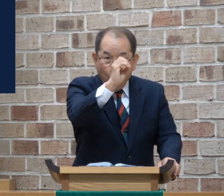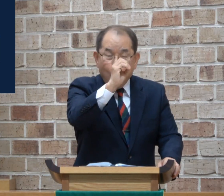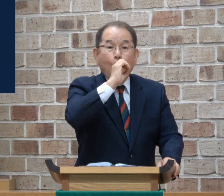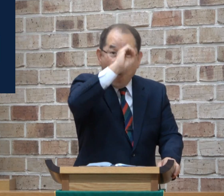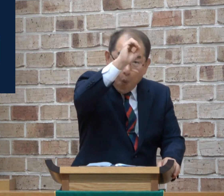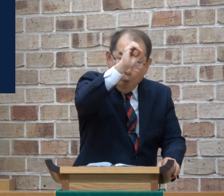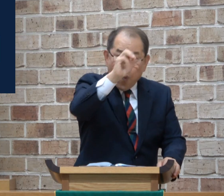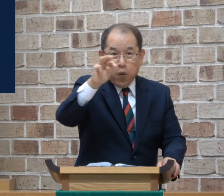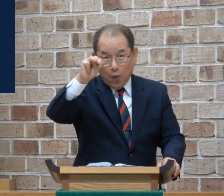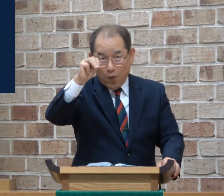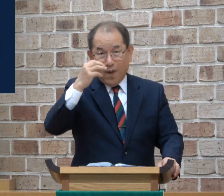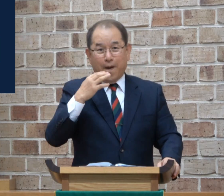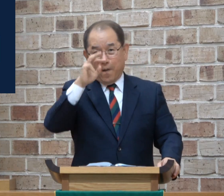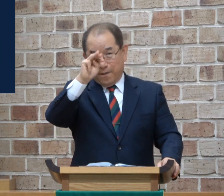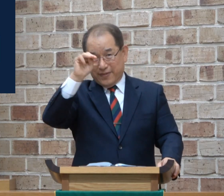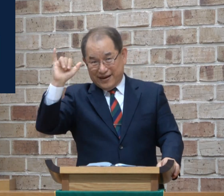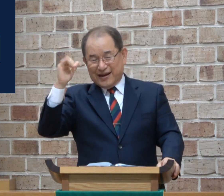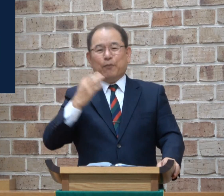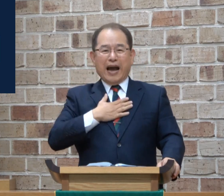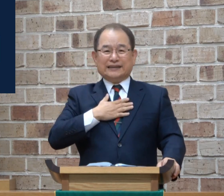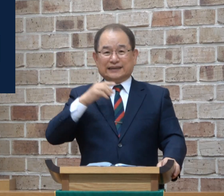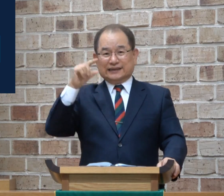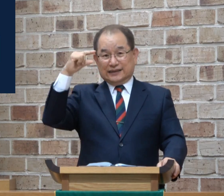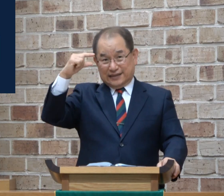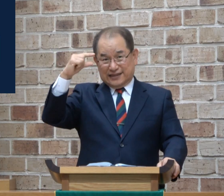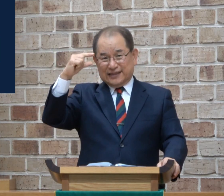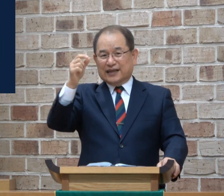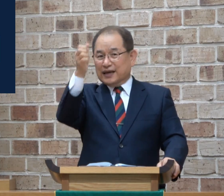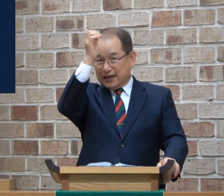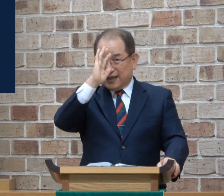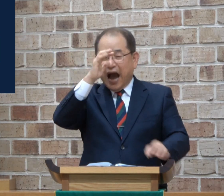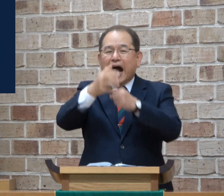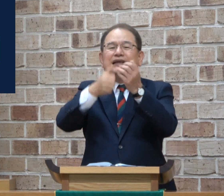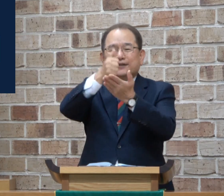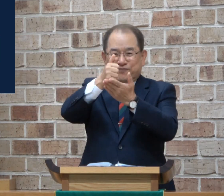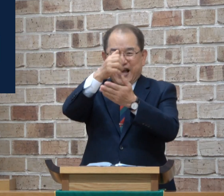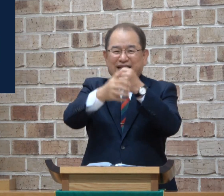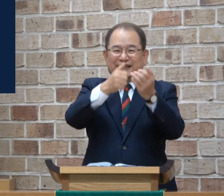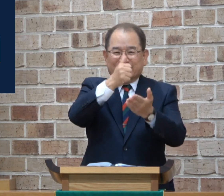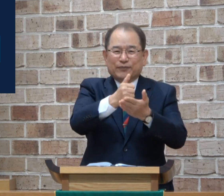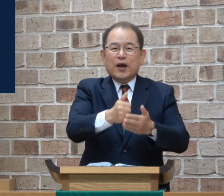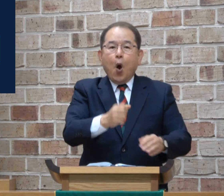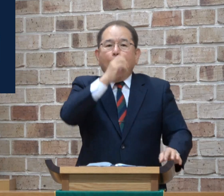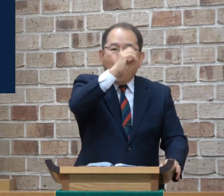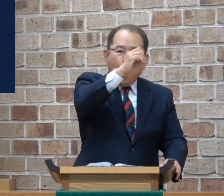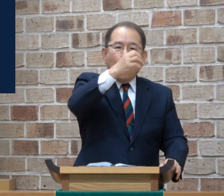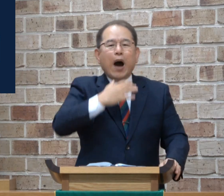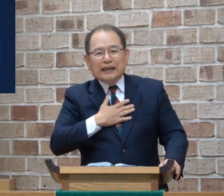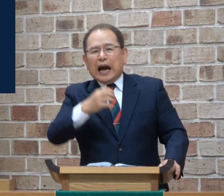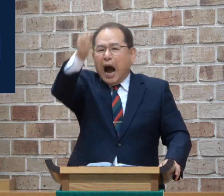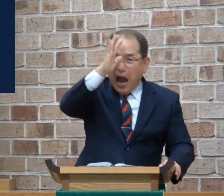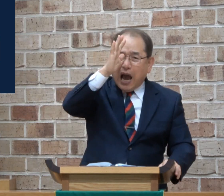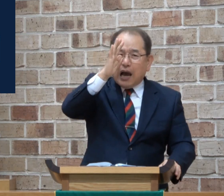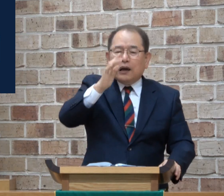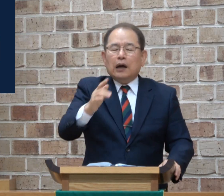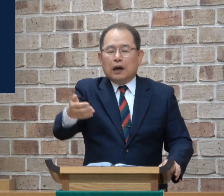오 마이 갓, 오 마이 갓은 맙소사라는